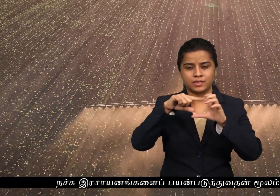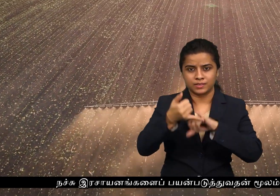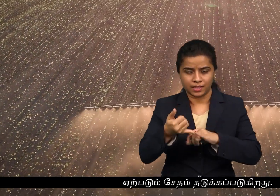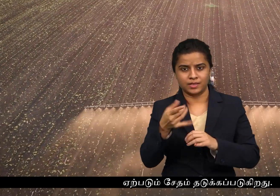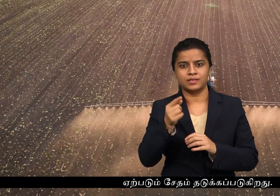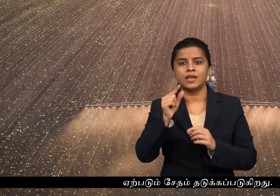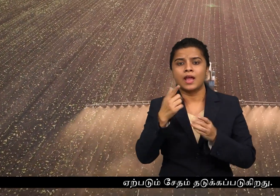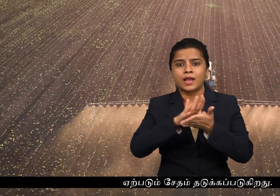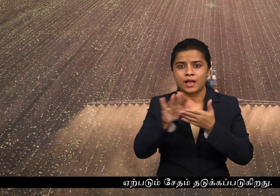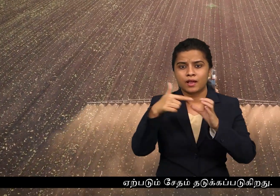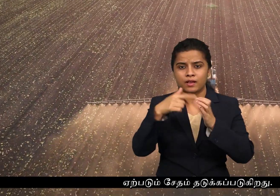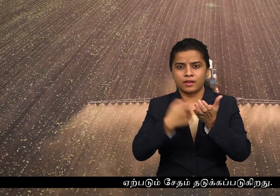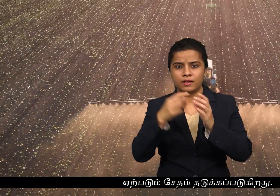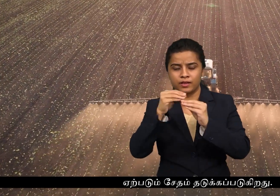பயிர்களுக்கு ஏற்படும் சேதம் தடுக்கப்படுகிறது.